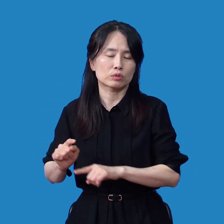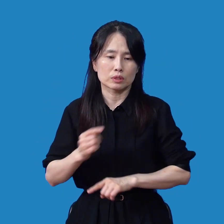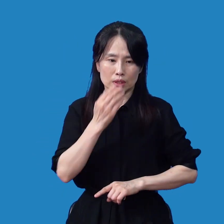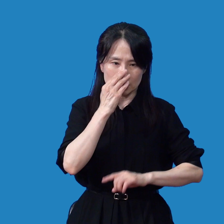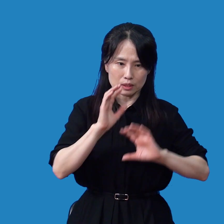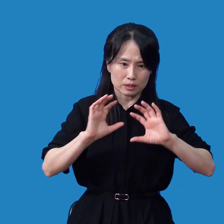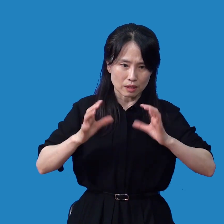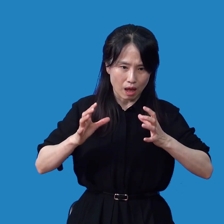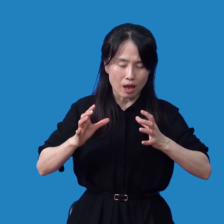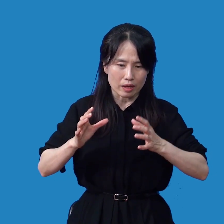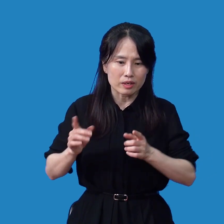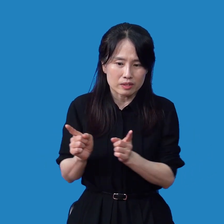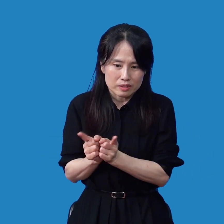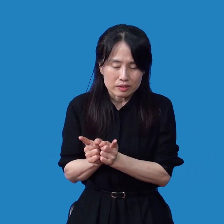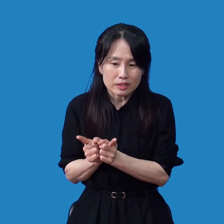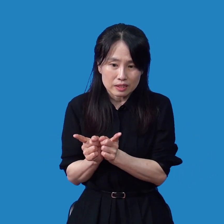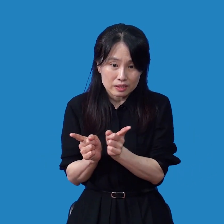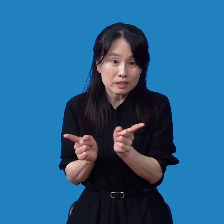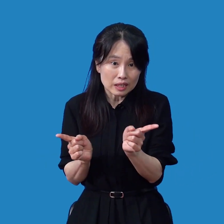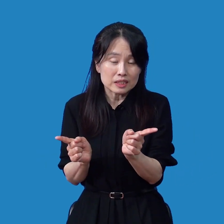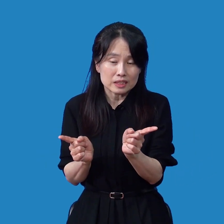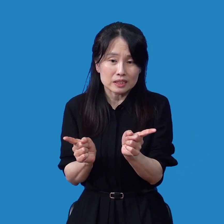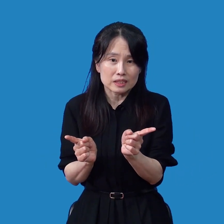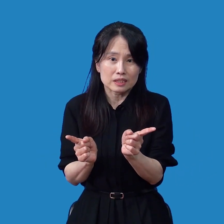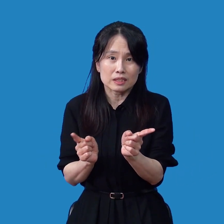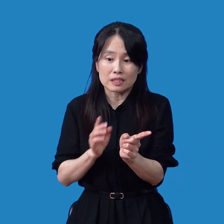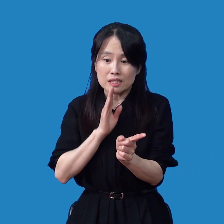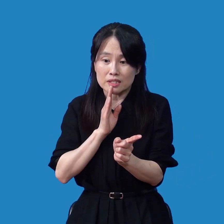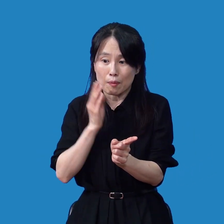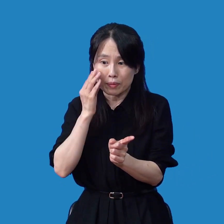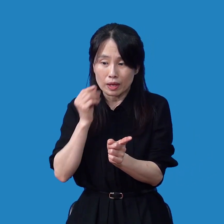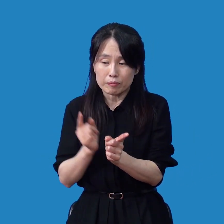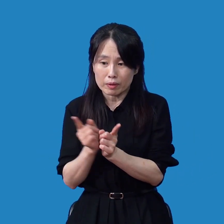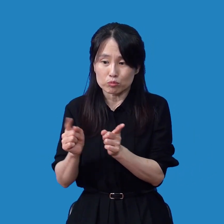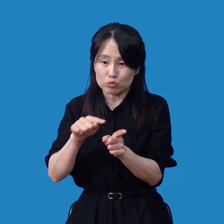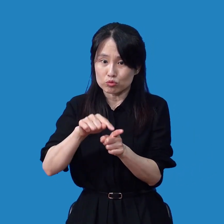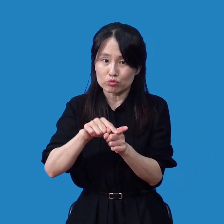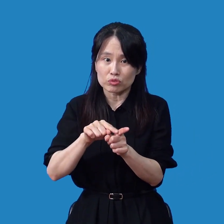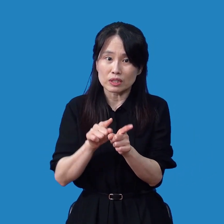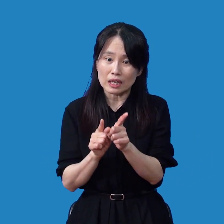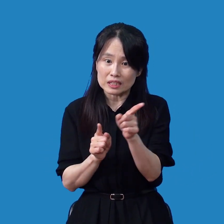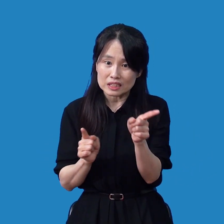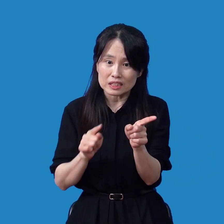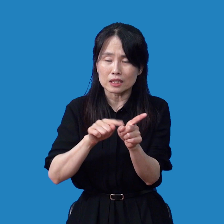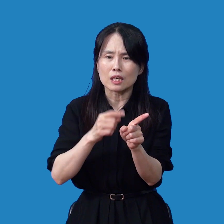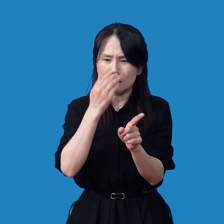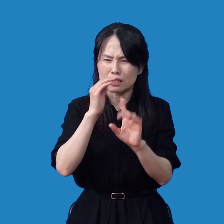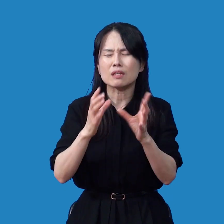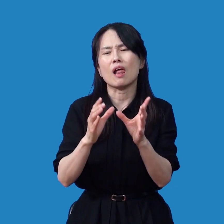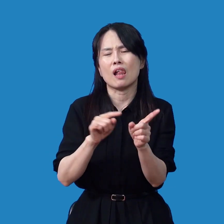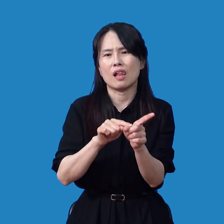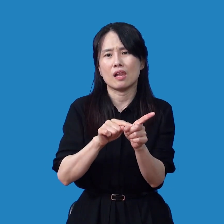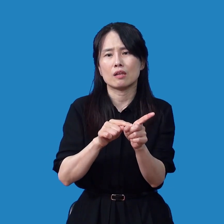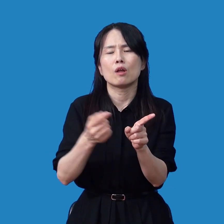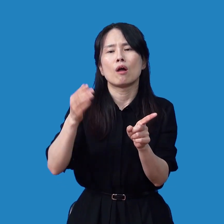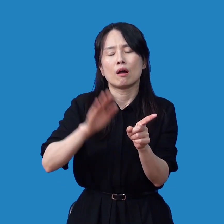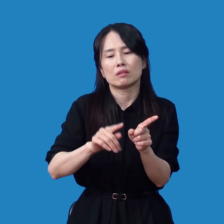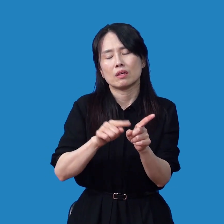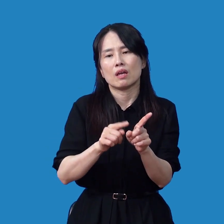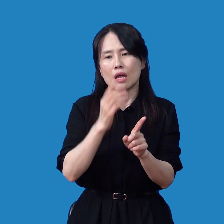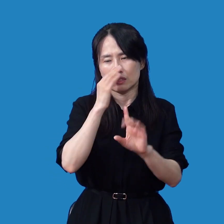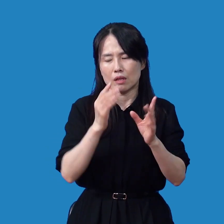그 감람나무에 붙어있는 가지였는데 그들이 불순종함으로 말미암아 참 감람나무에서